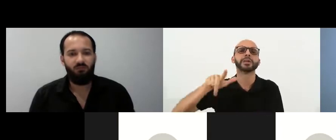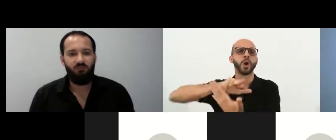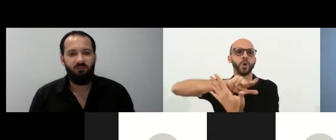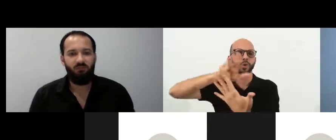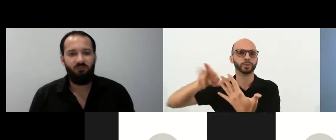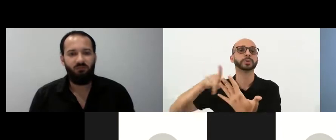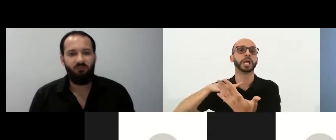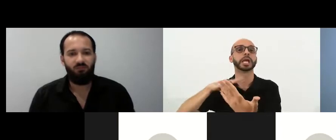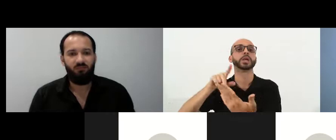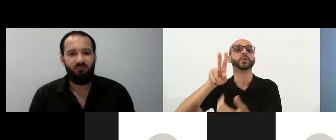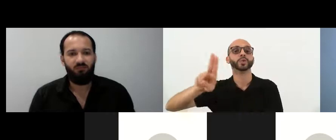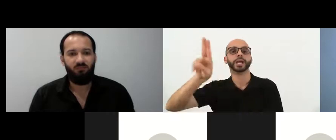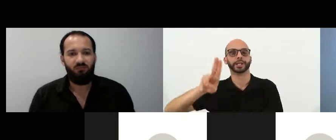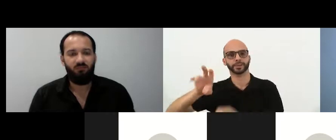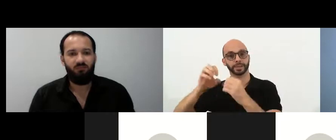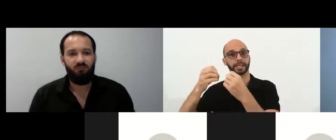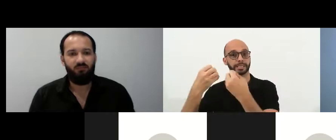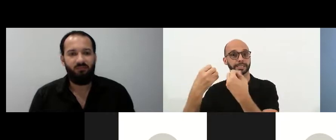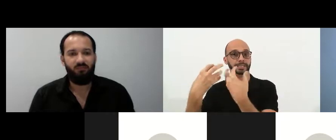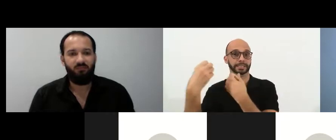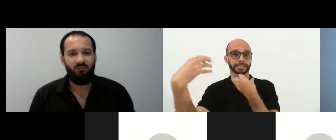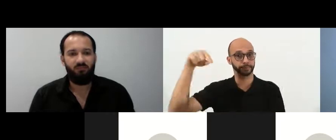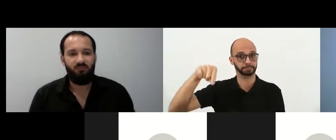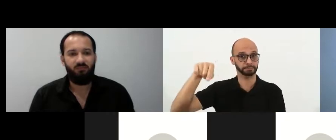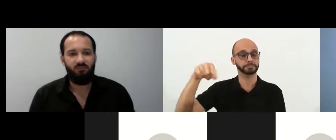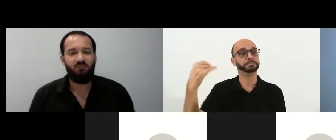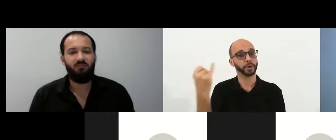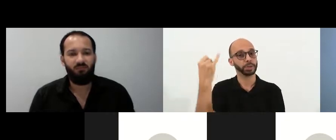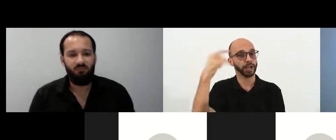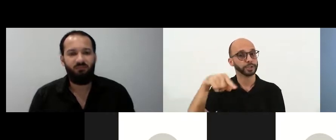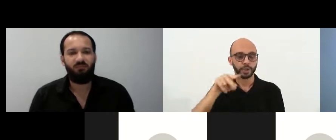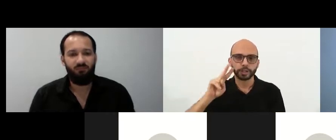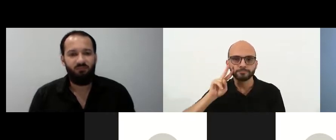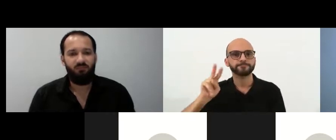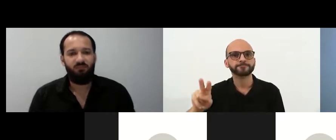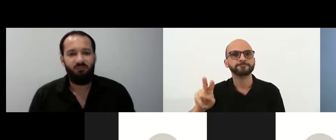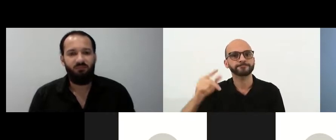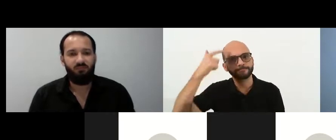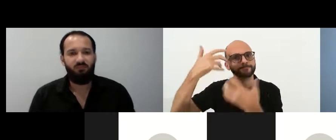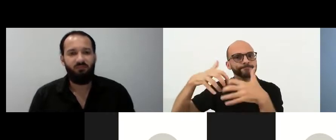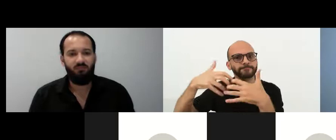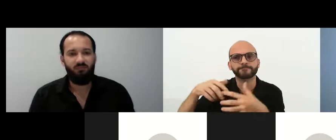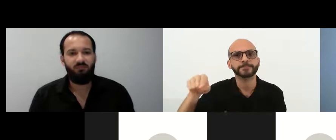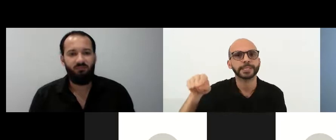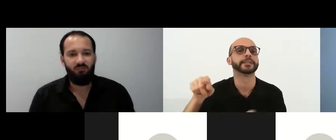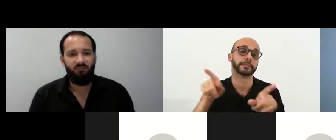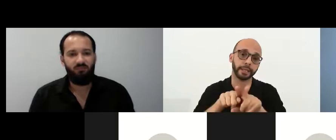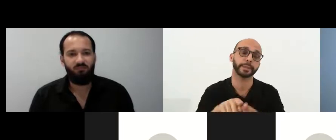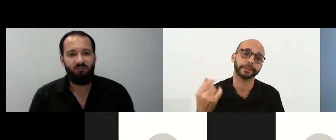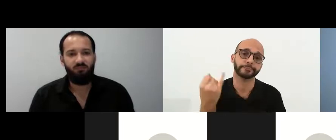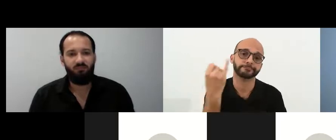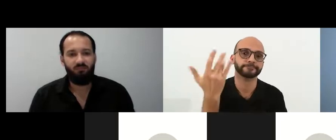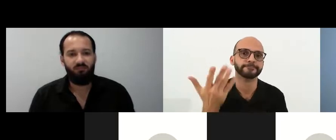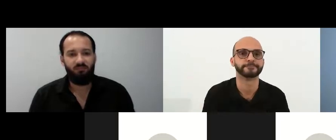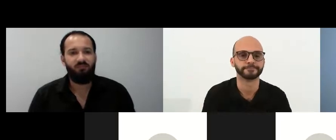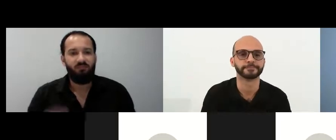outros também, aproveitar métodos, materiais, adaptar também, porque isso é de extrema importância, nós